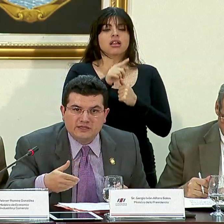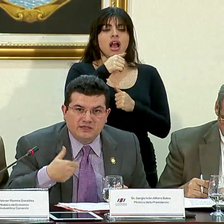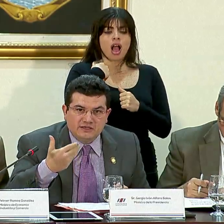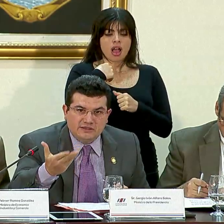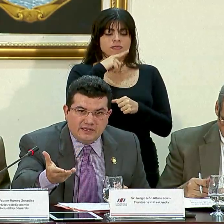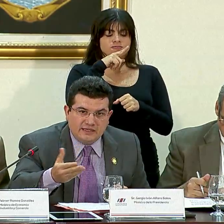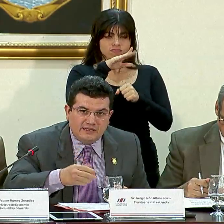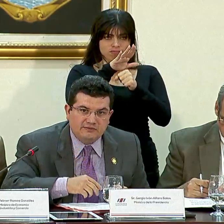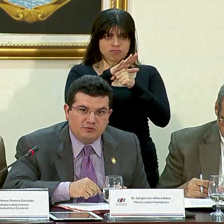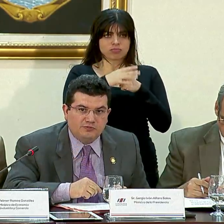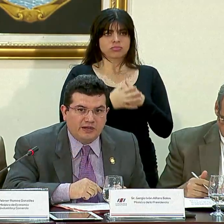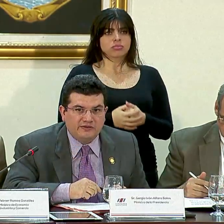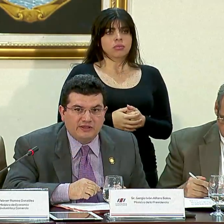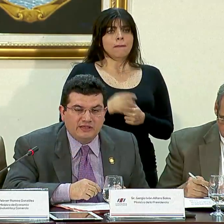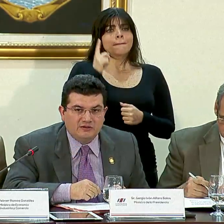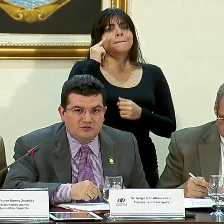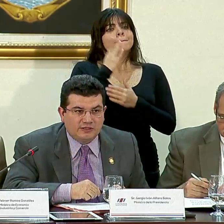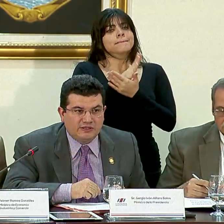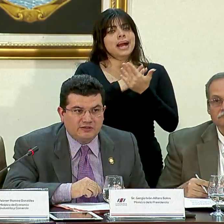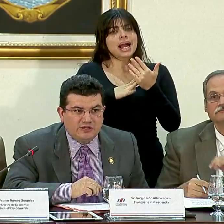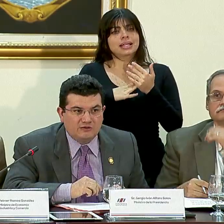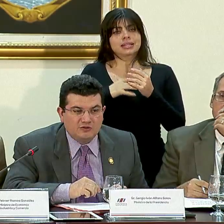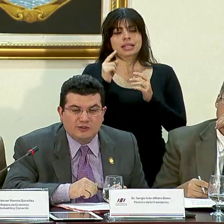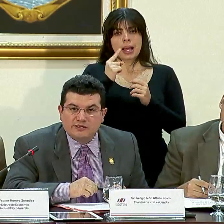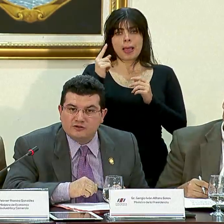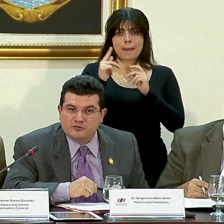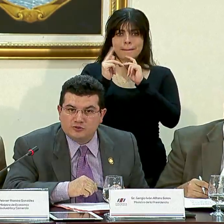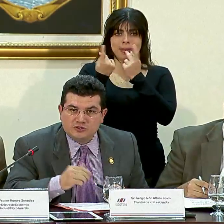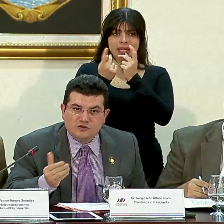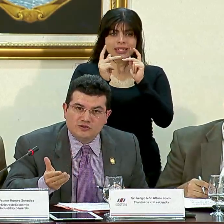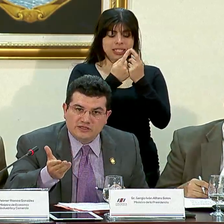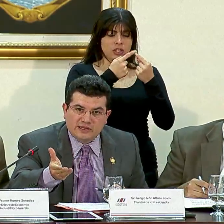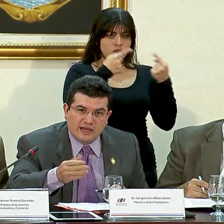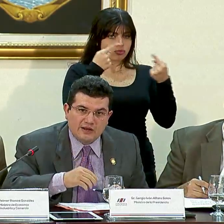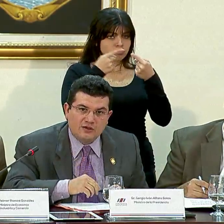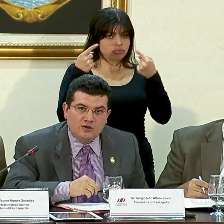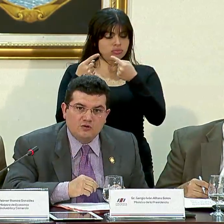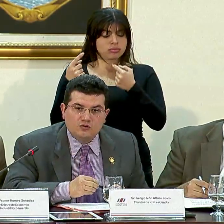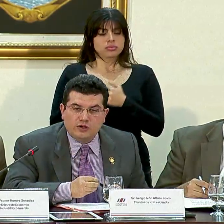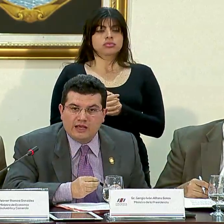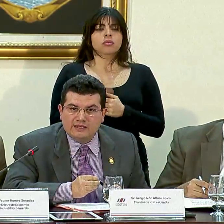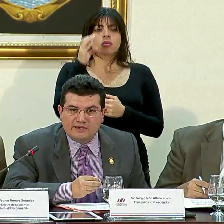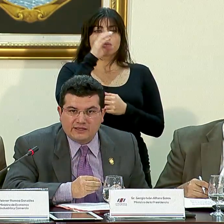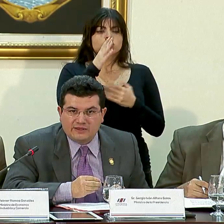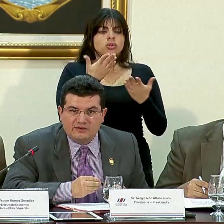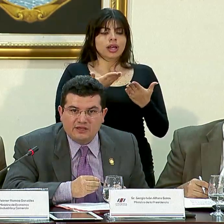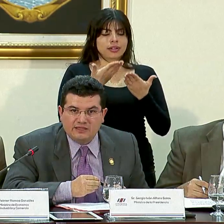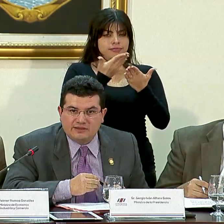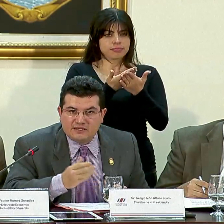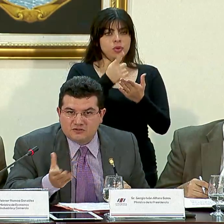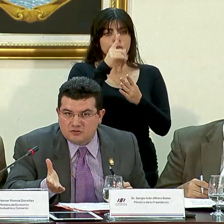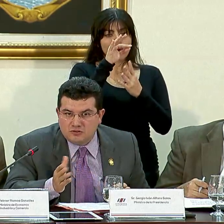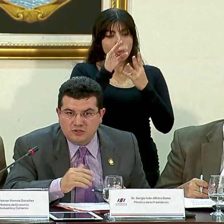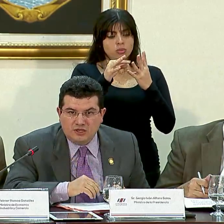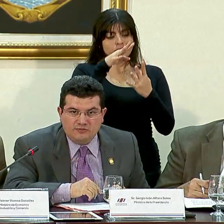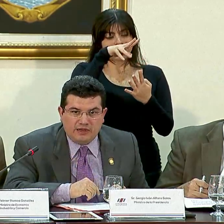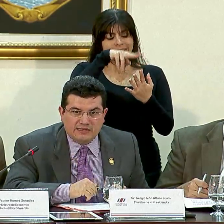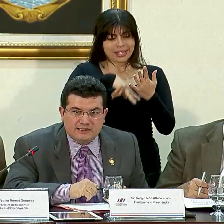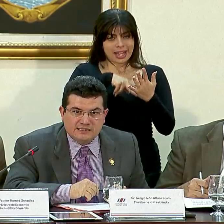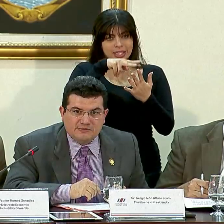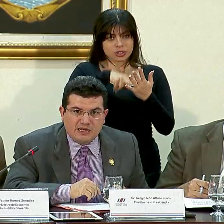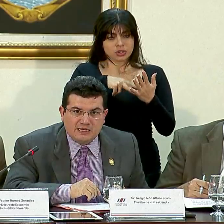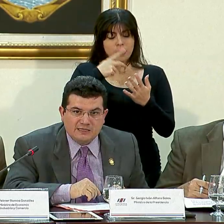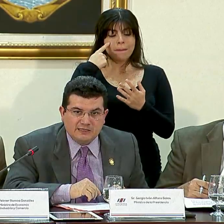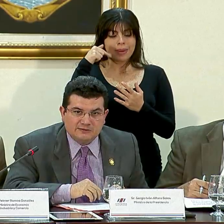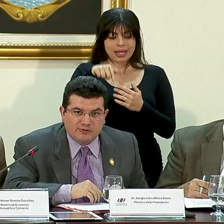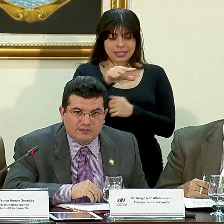compromiso por parte de los partidos, de algunos partidos de oposición, de entregar una alternativa de texto para